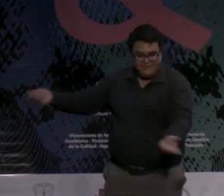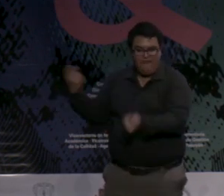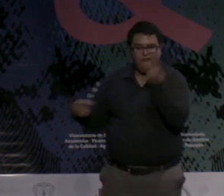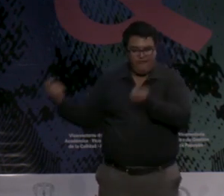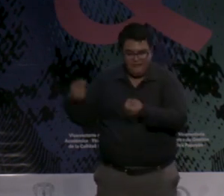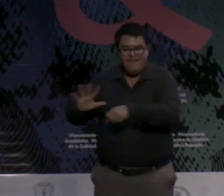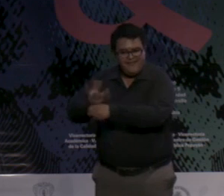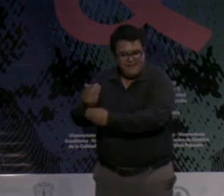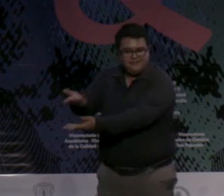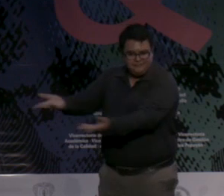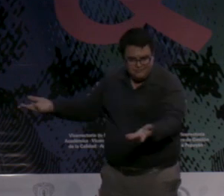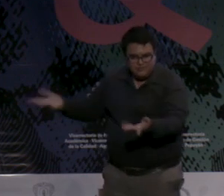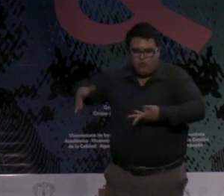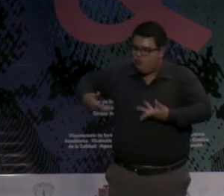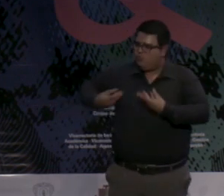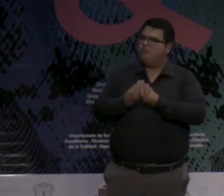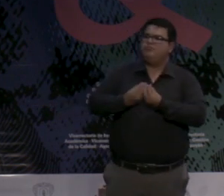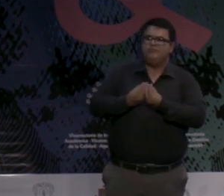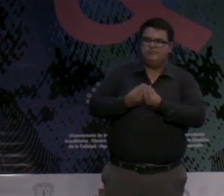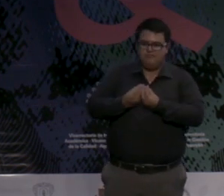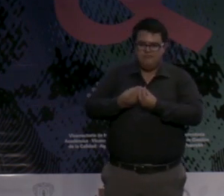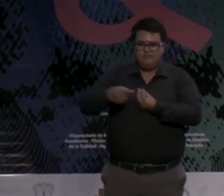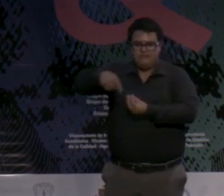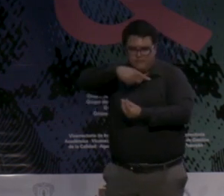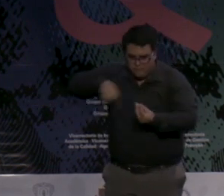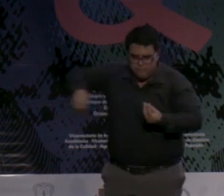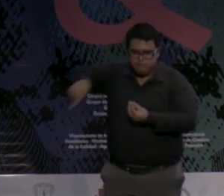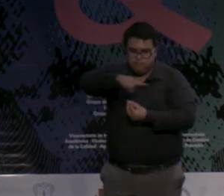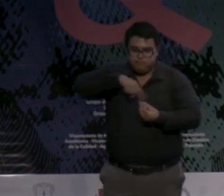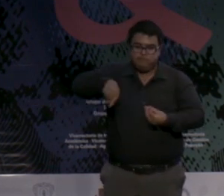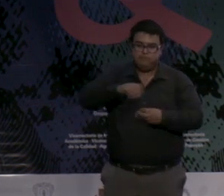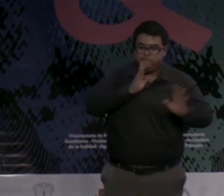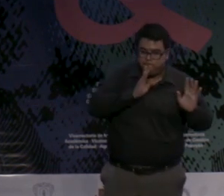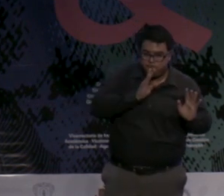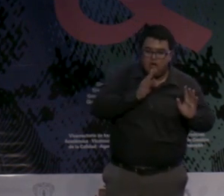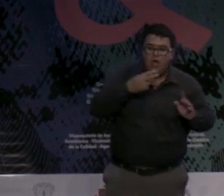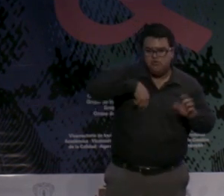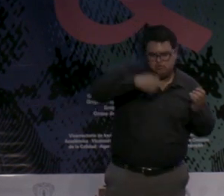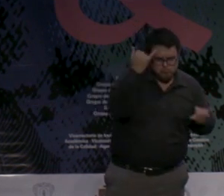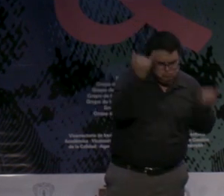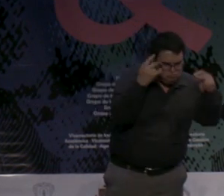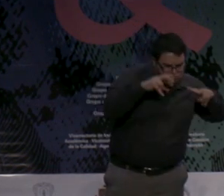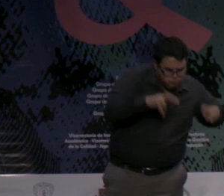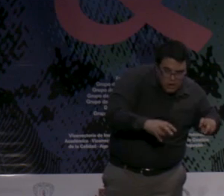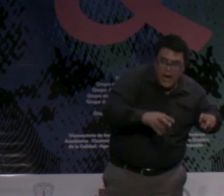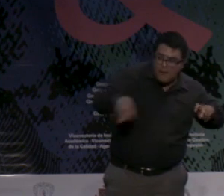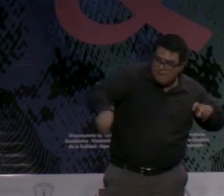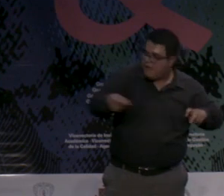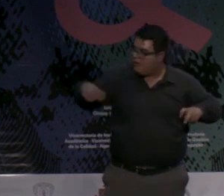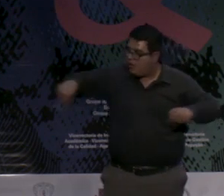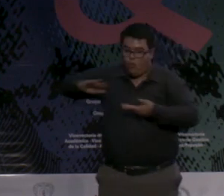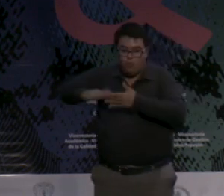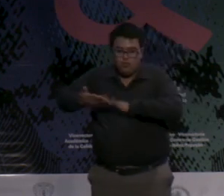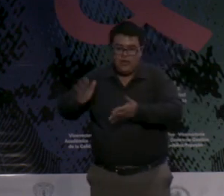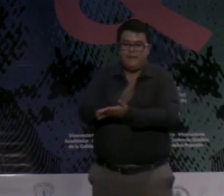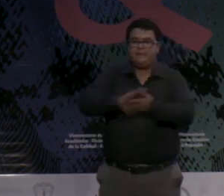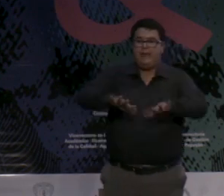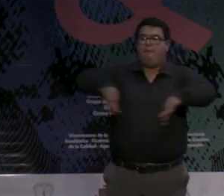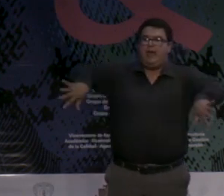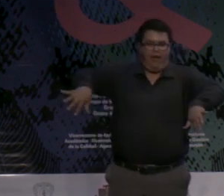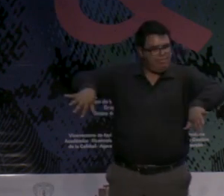entonces el Museo del Andén con un proyecto que llamamos Viceversa. Para esa inauguración invitamos a los vendedores como coautores de la